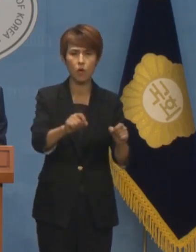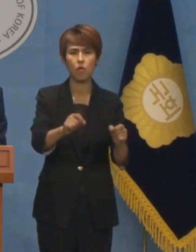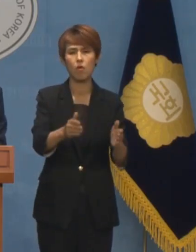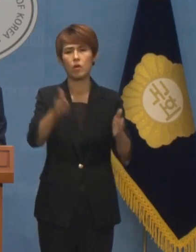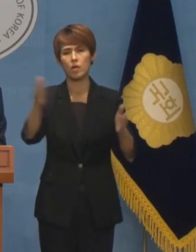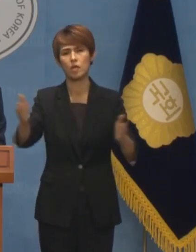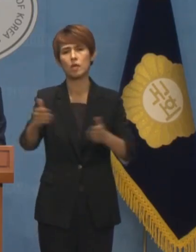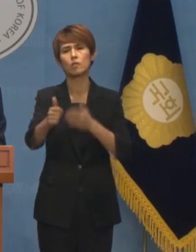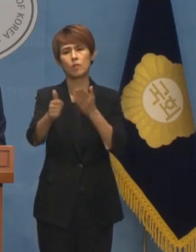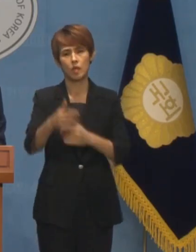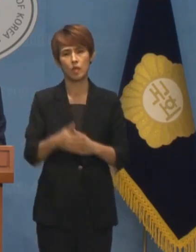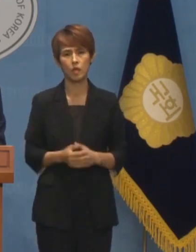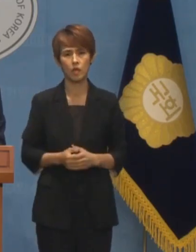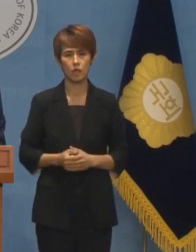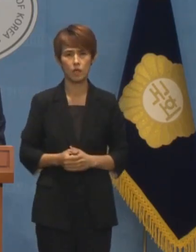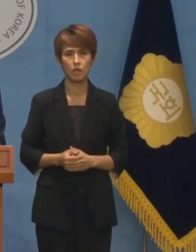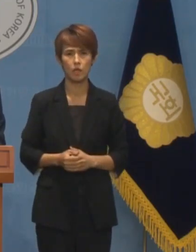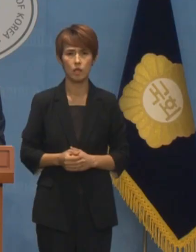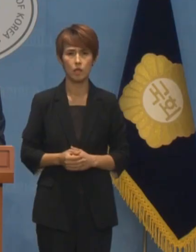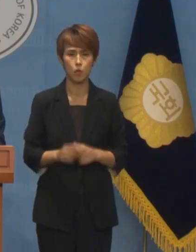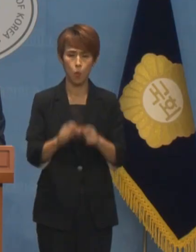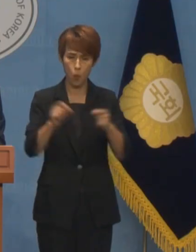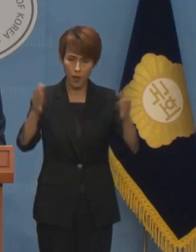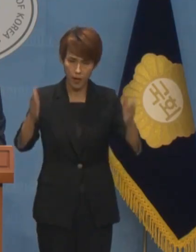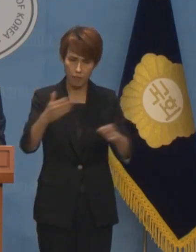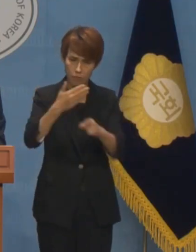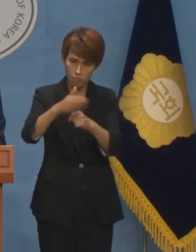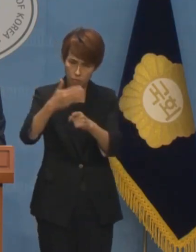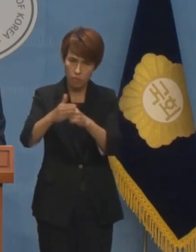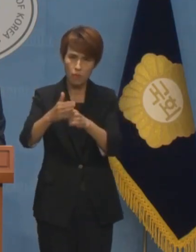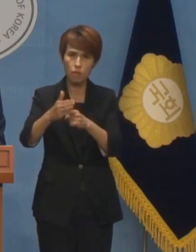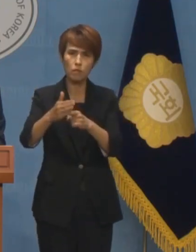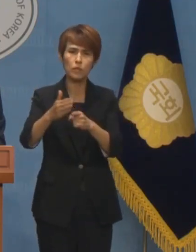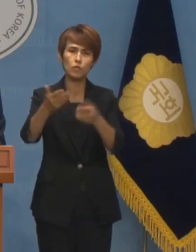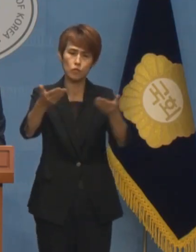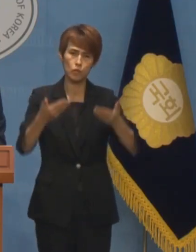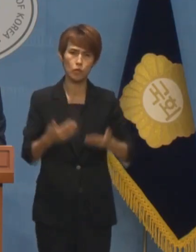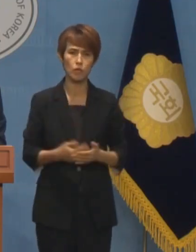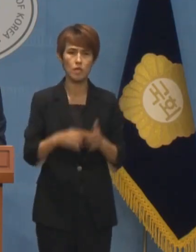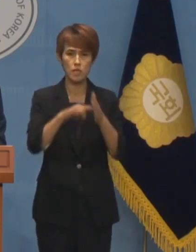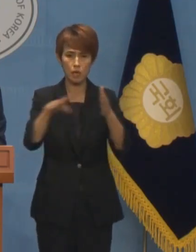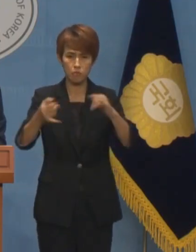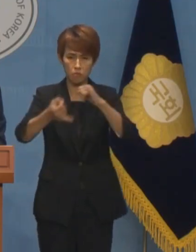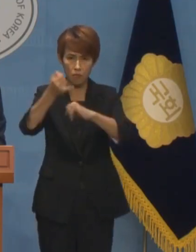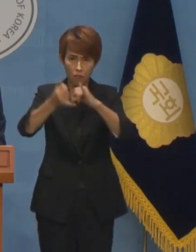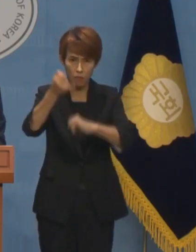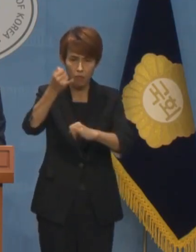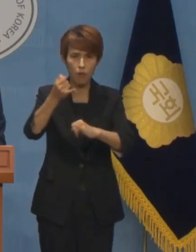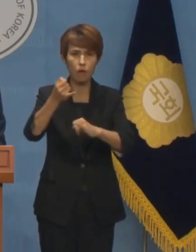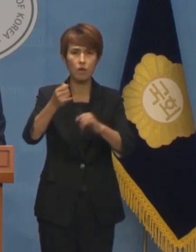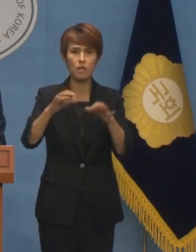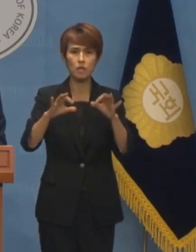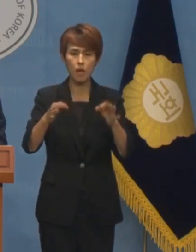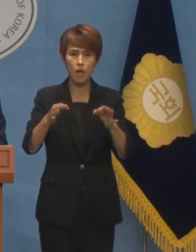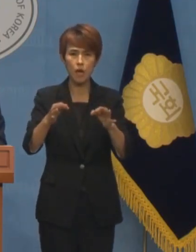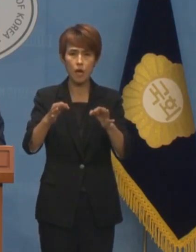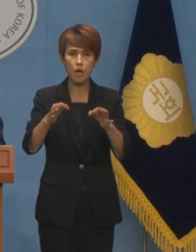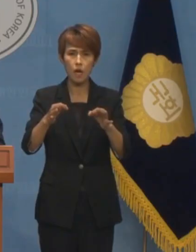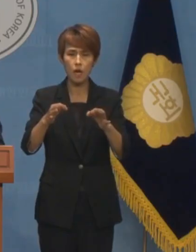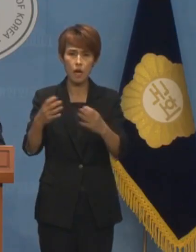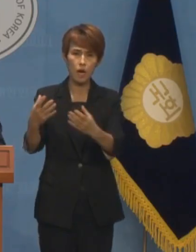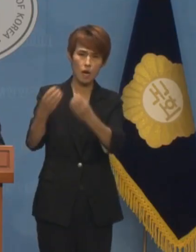열어줘야 합니다. 세금 연체로 인한 금융거래상의 불이익이 없도록 하는 조치도